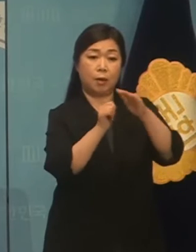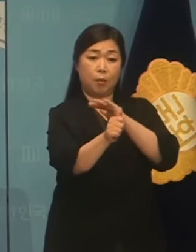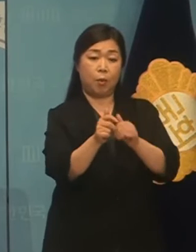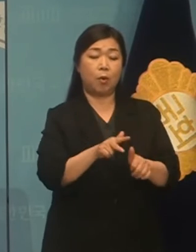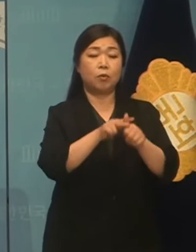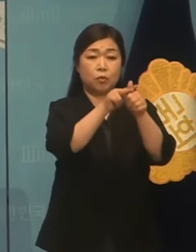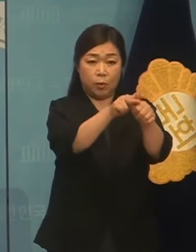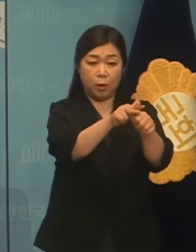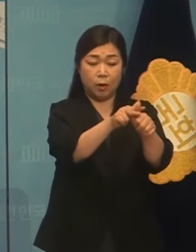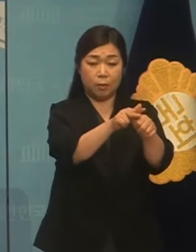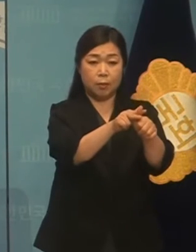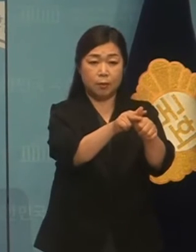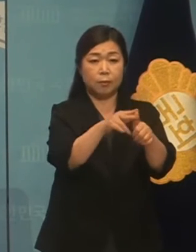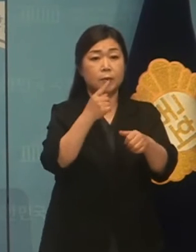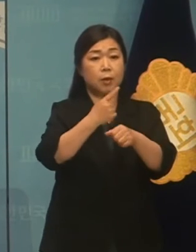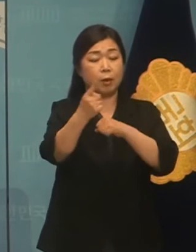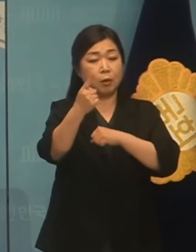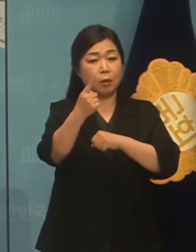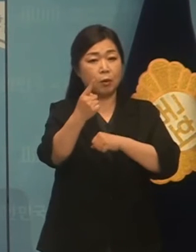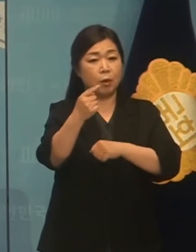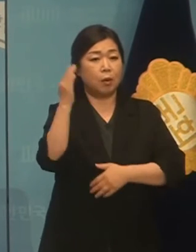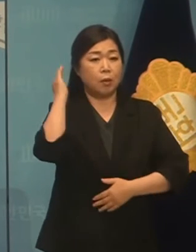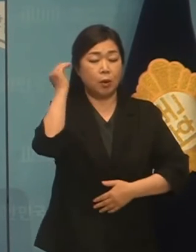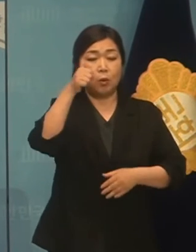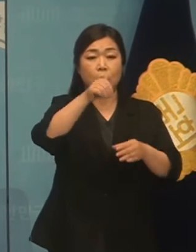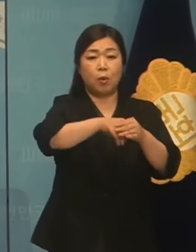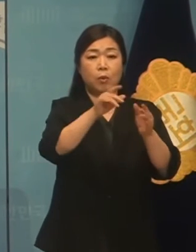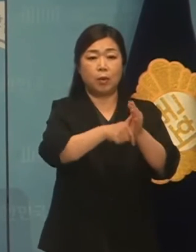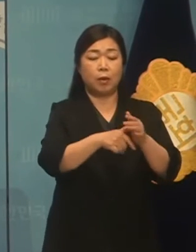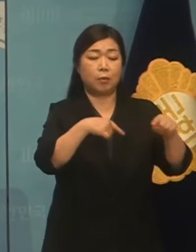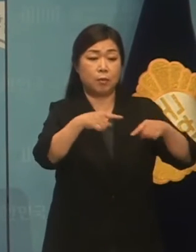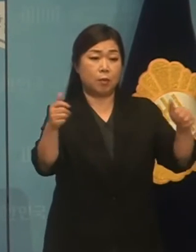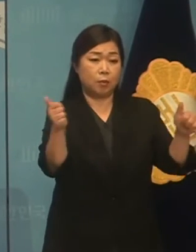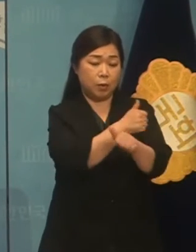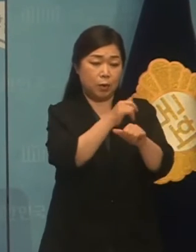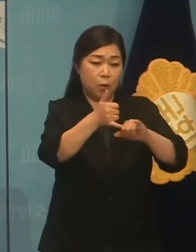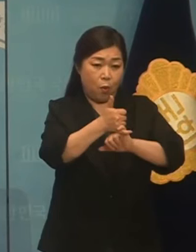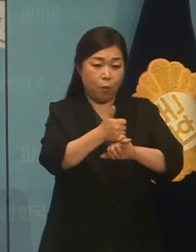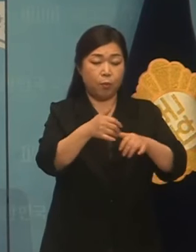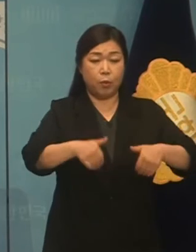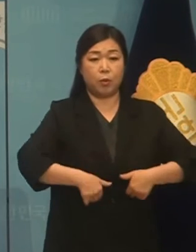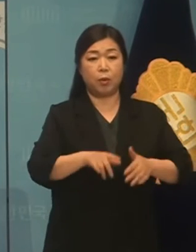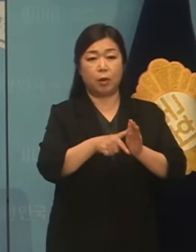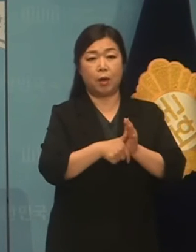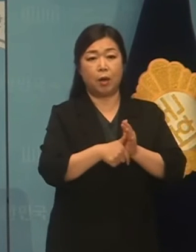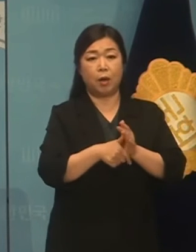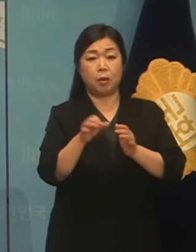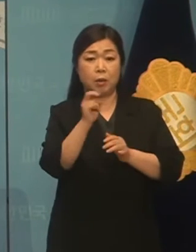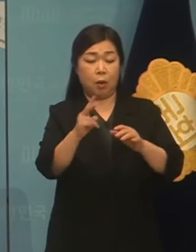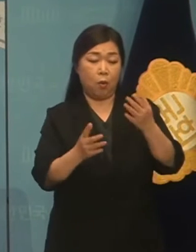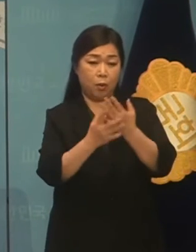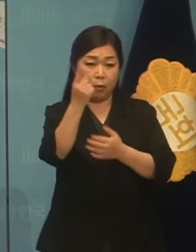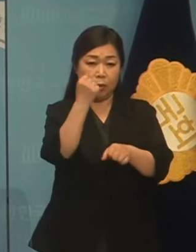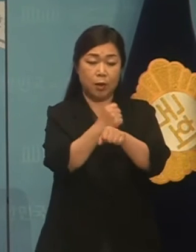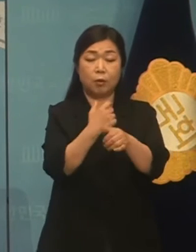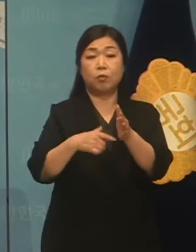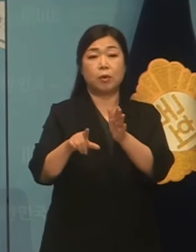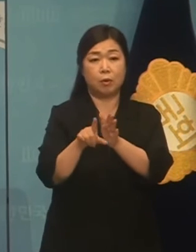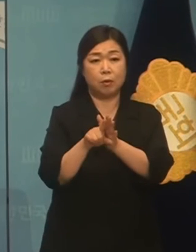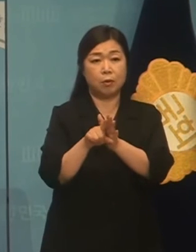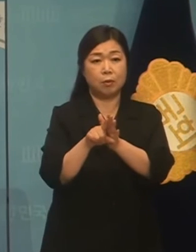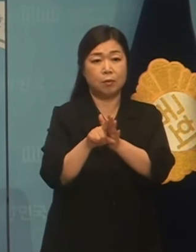출마합니다. 내년 대선에서 정권 교체의 필수 조건인 범야권 대통합 후보 단일화를 이루기